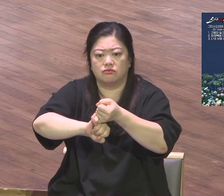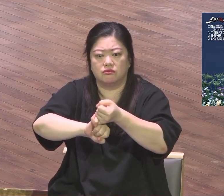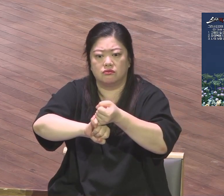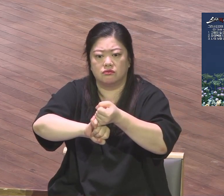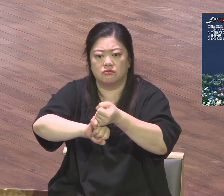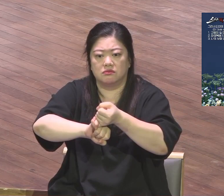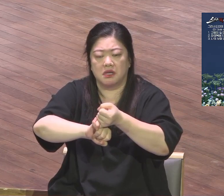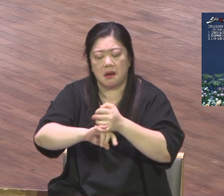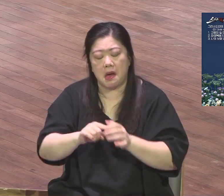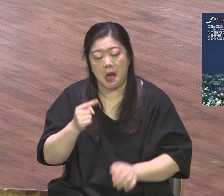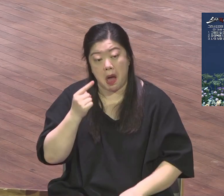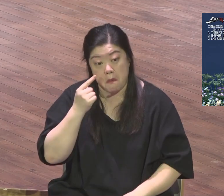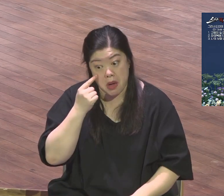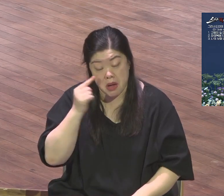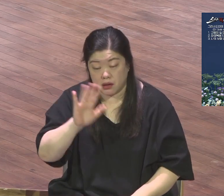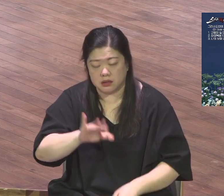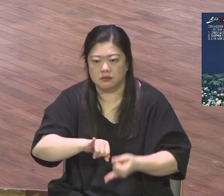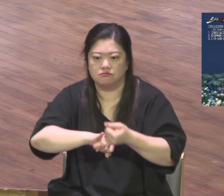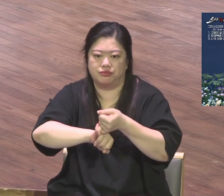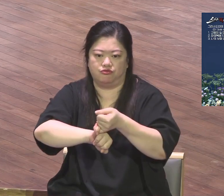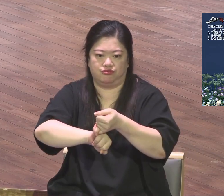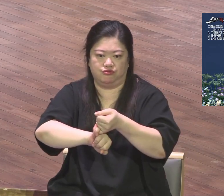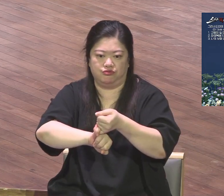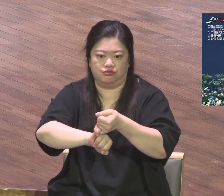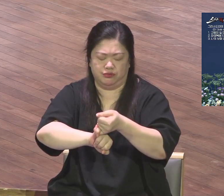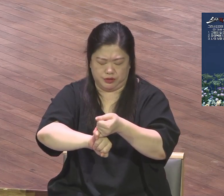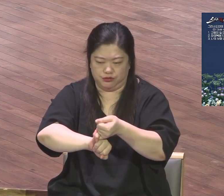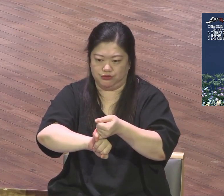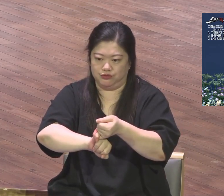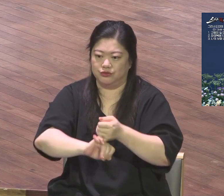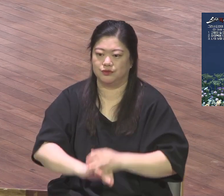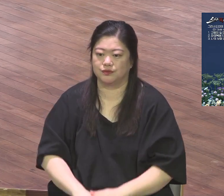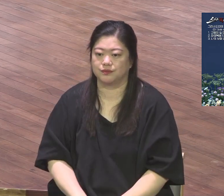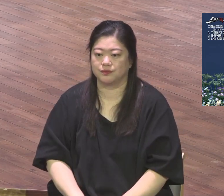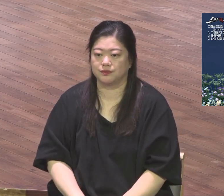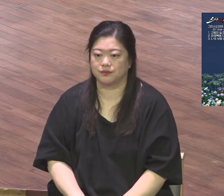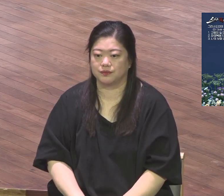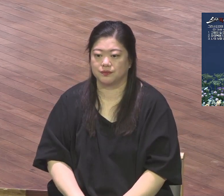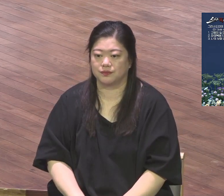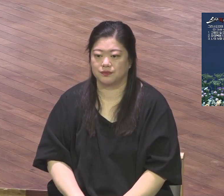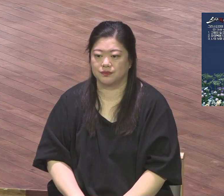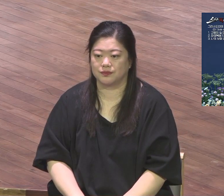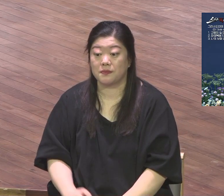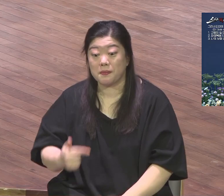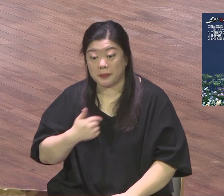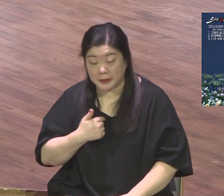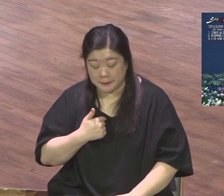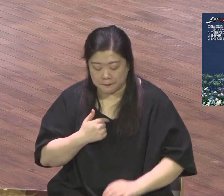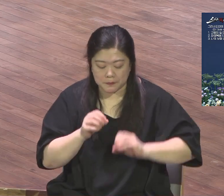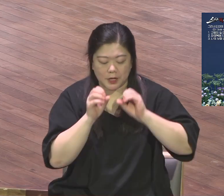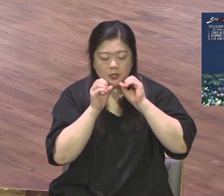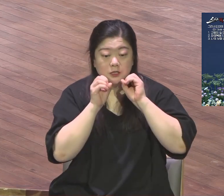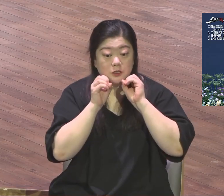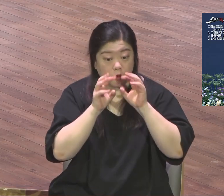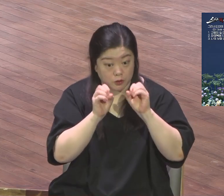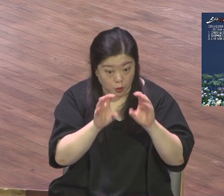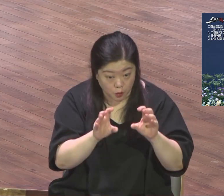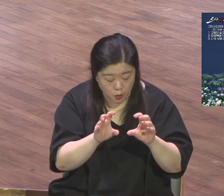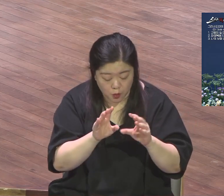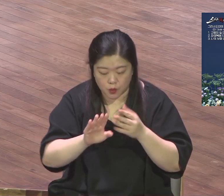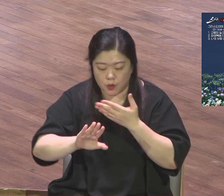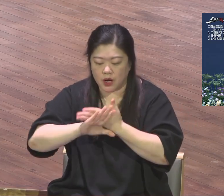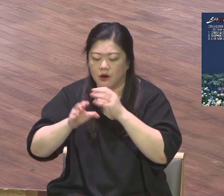당입니다. 저는 오랜 목회 생활을 하면서 전도와 선교에 대해서 나름대로 전력 투구를